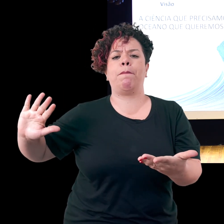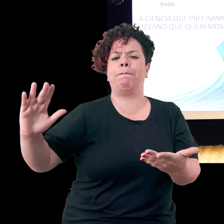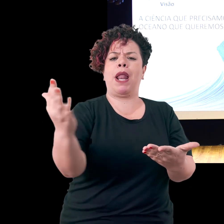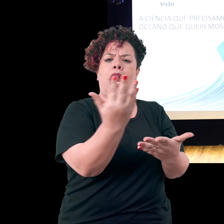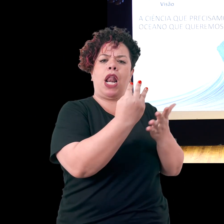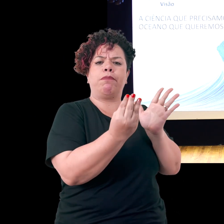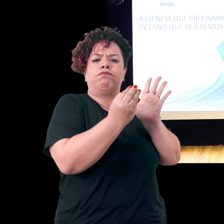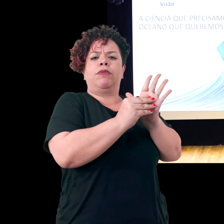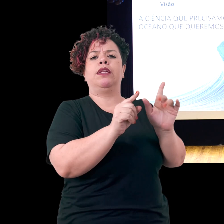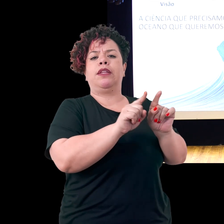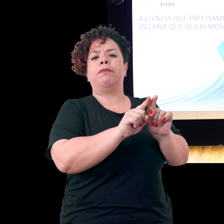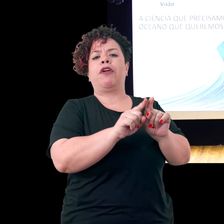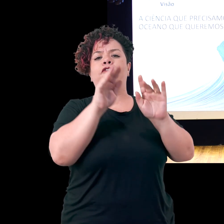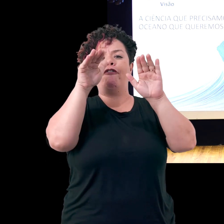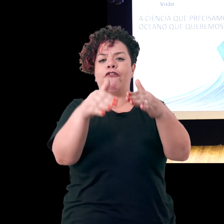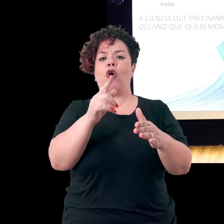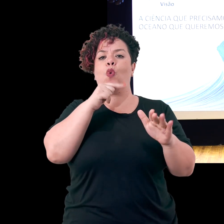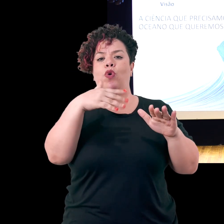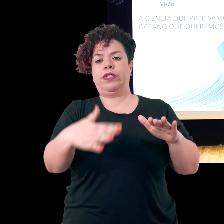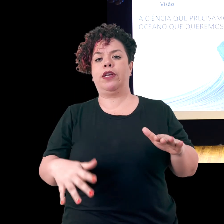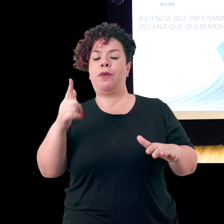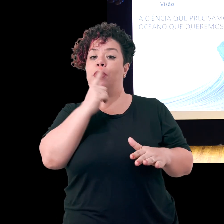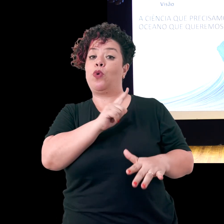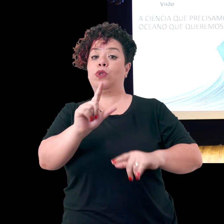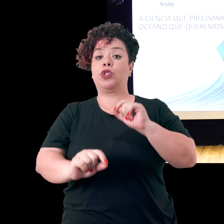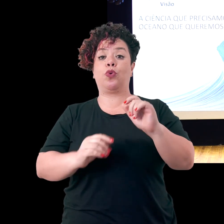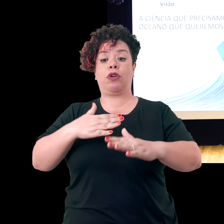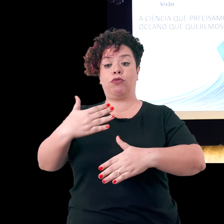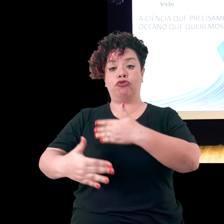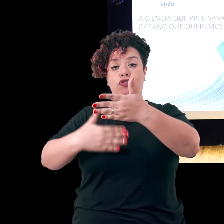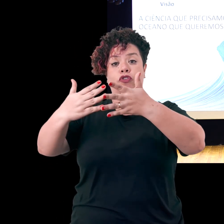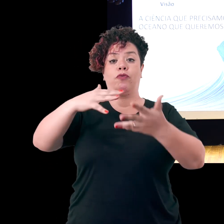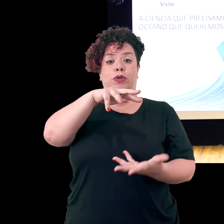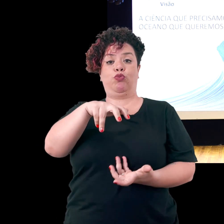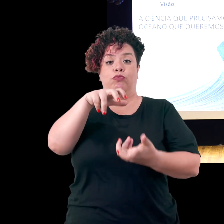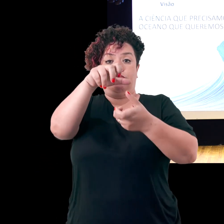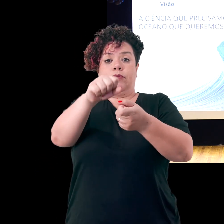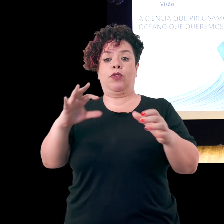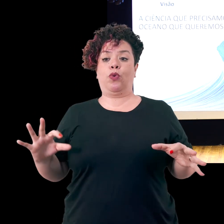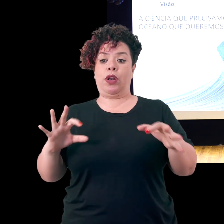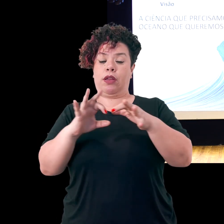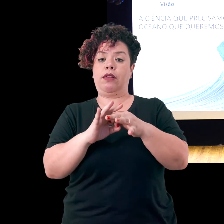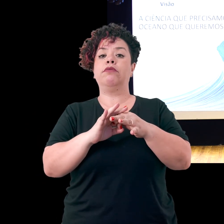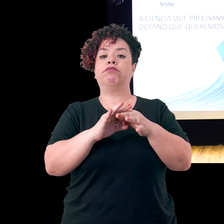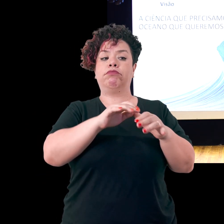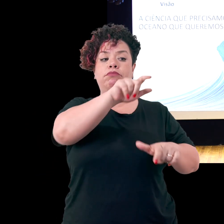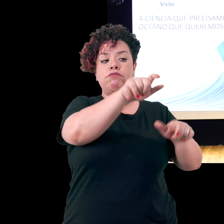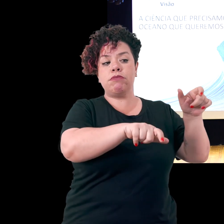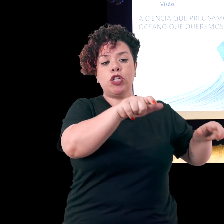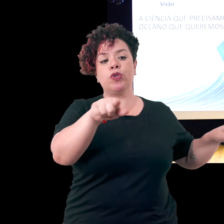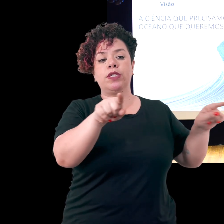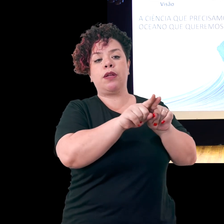ciência oceânica necessárias para alcançar o desenvolvimento sustentável conectando pessoas e oceano. É isso.